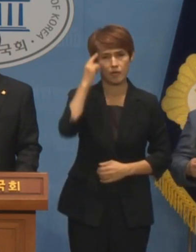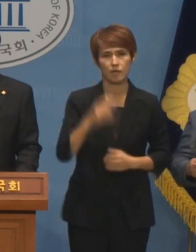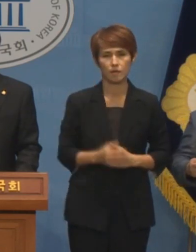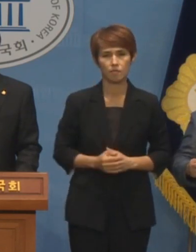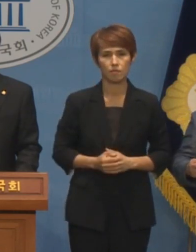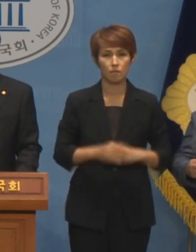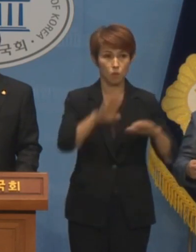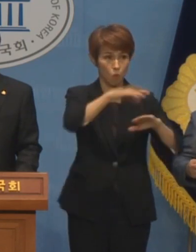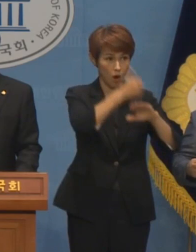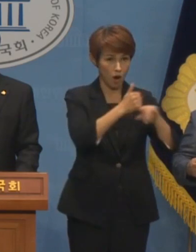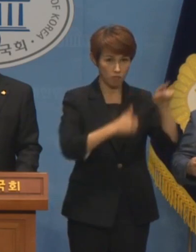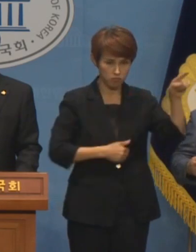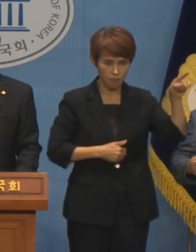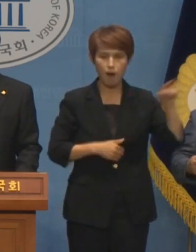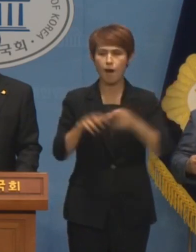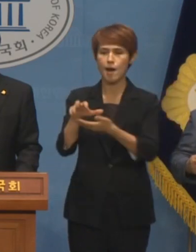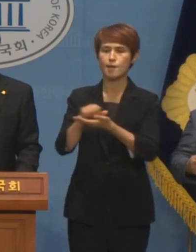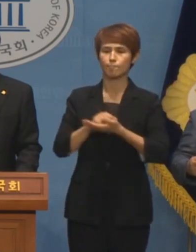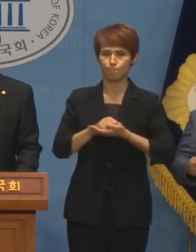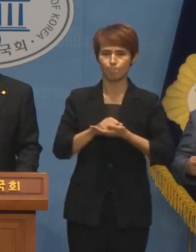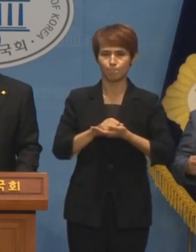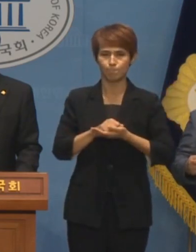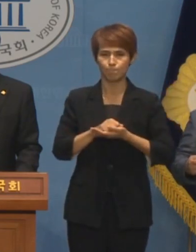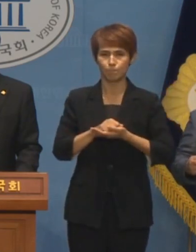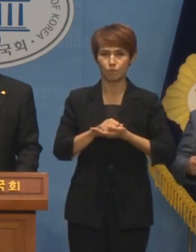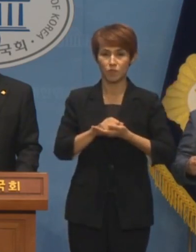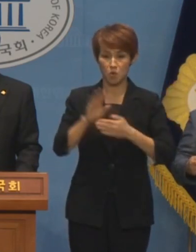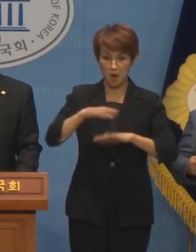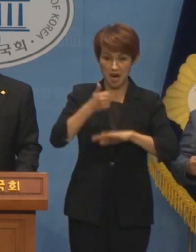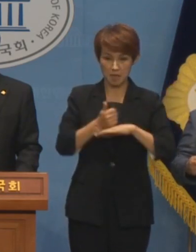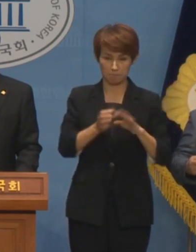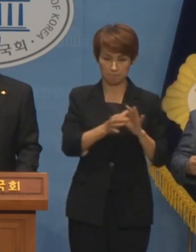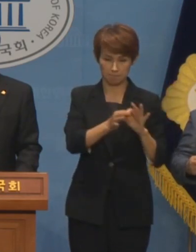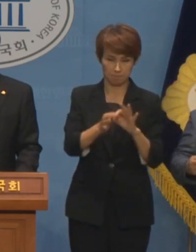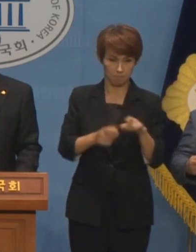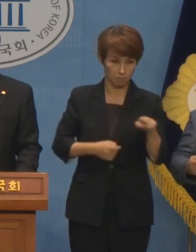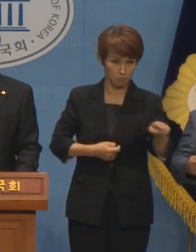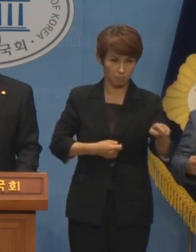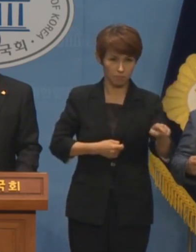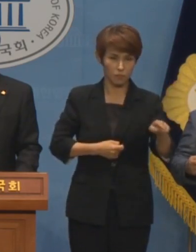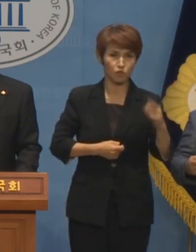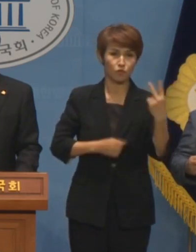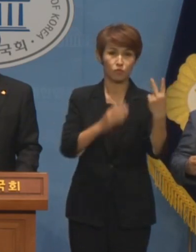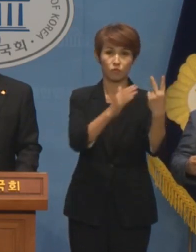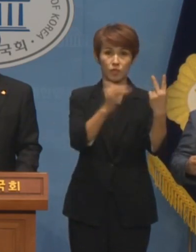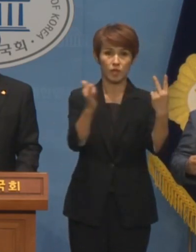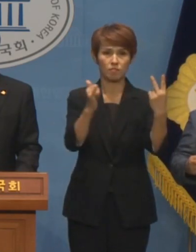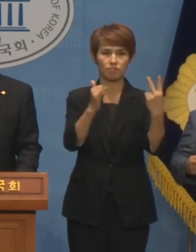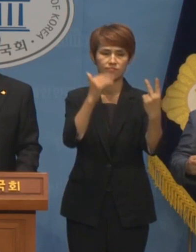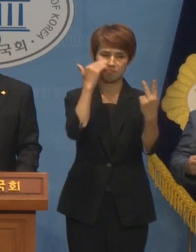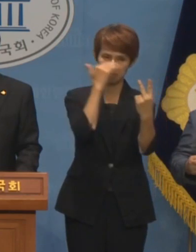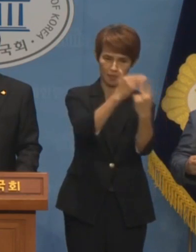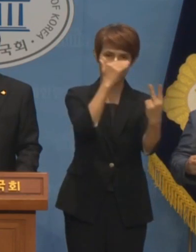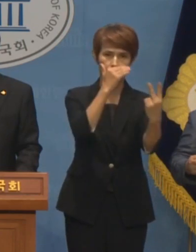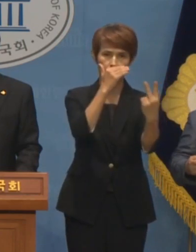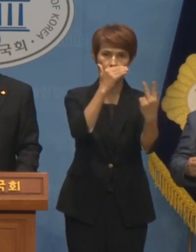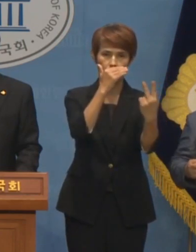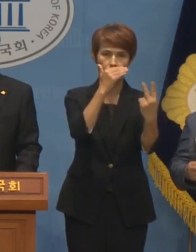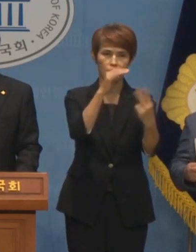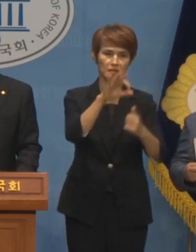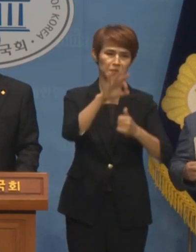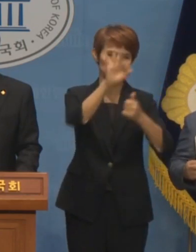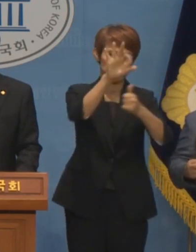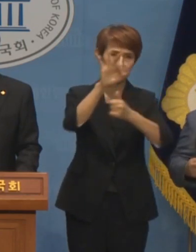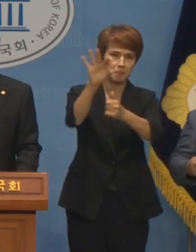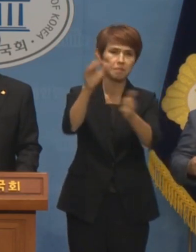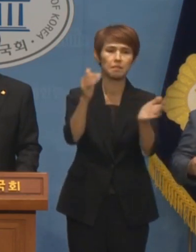정조는 다산의 생각을 받아들여서 자신의 측근이라고 불렸던 두 사람을 봉고 파직시키고 유배를 보냈습니다.